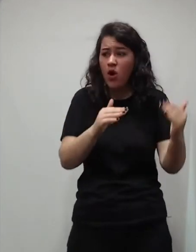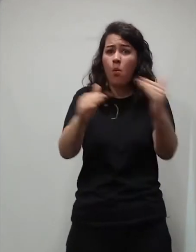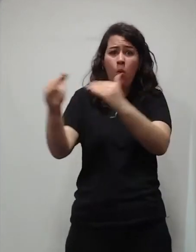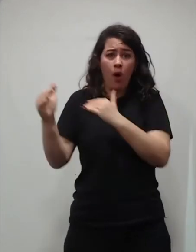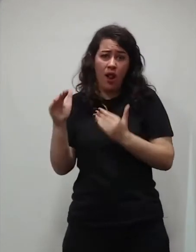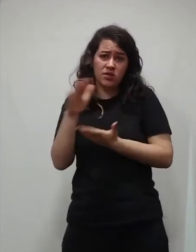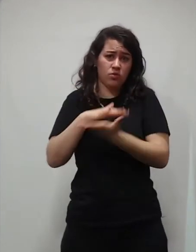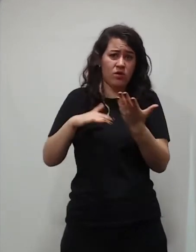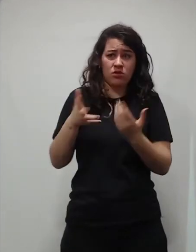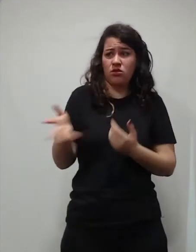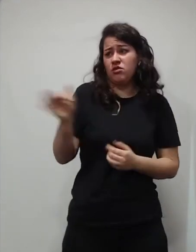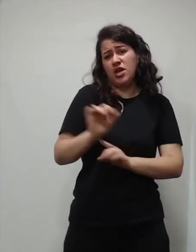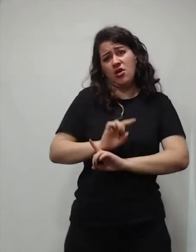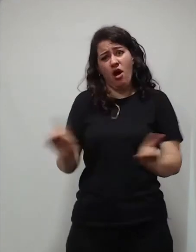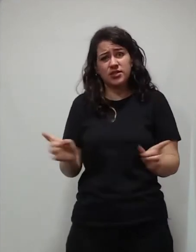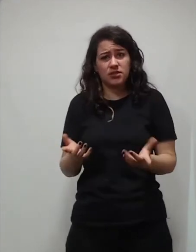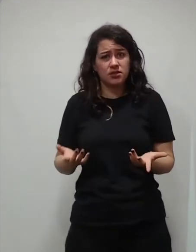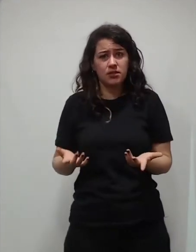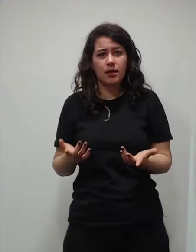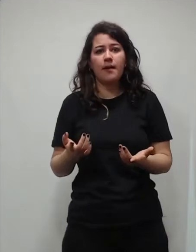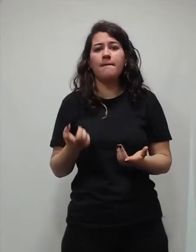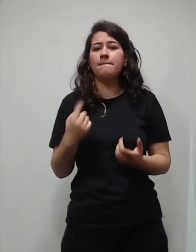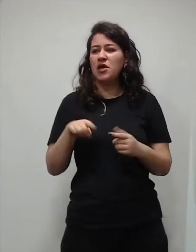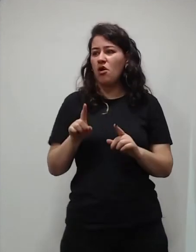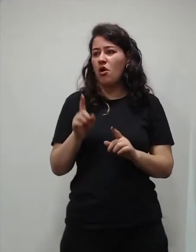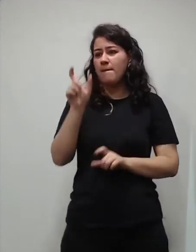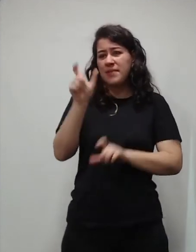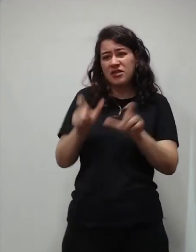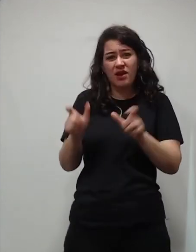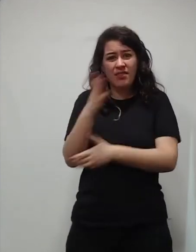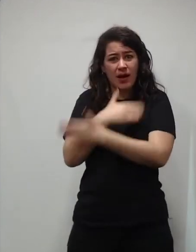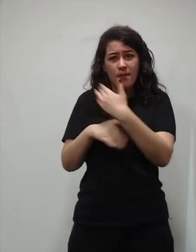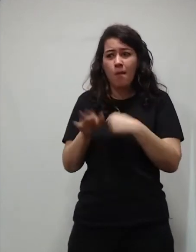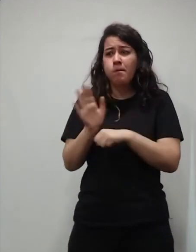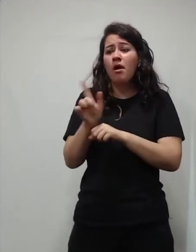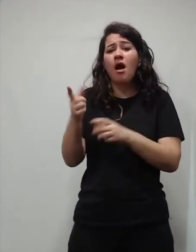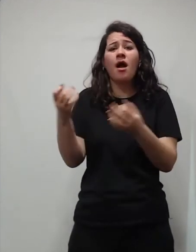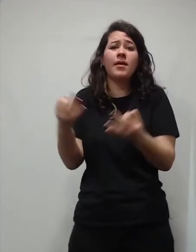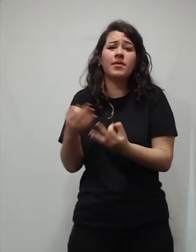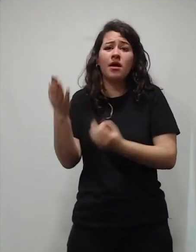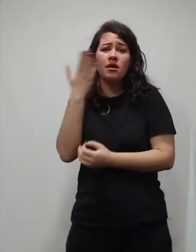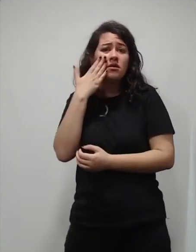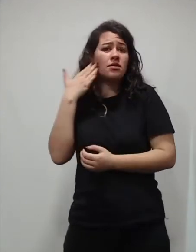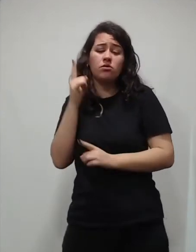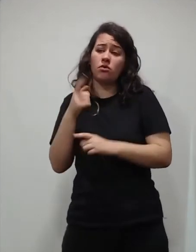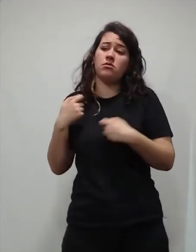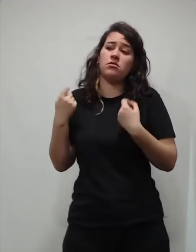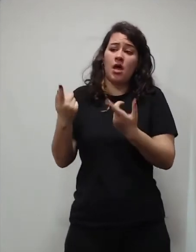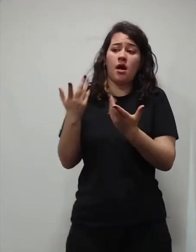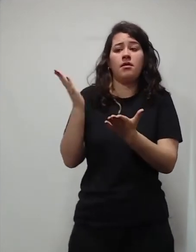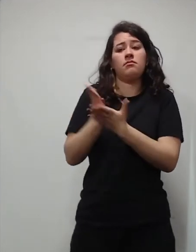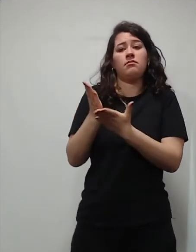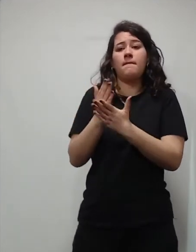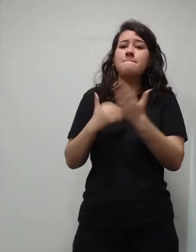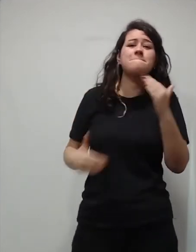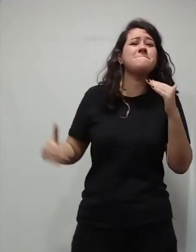misma realidad cotidiana, pero eso no nos hace especiales. Nos hace exigir los mismos derechos con